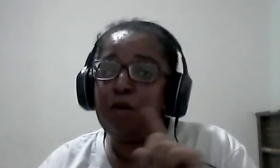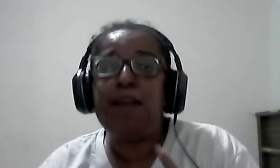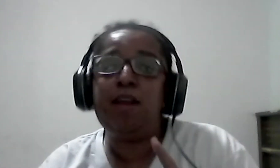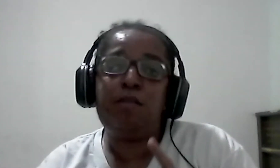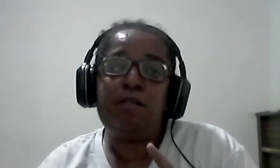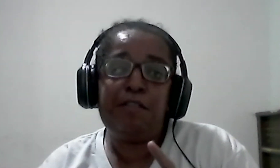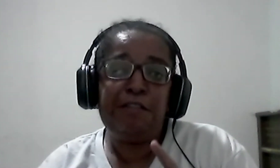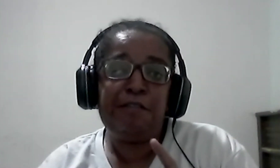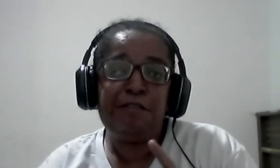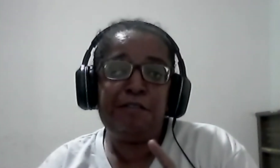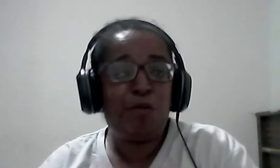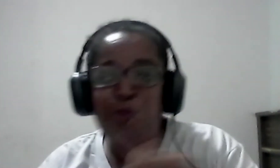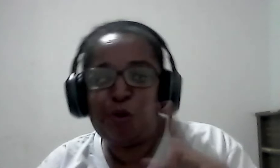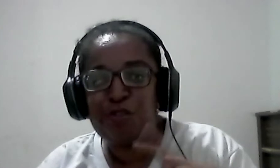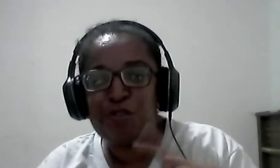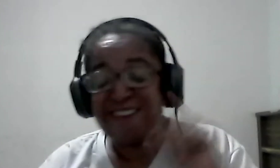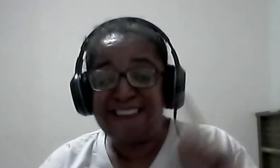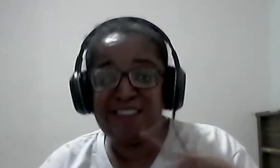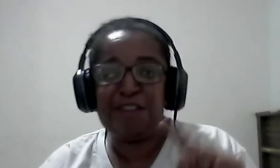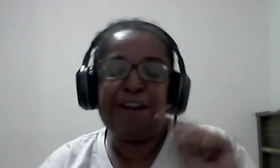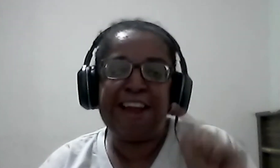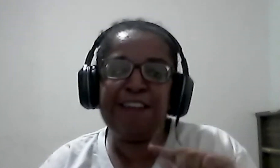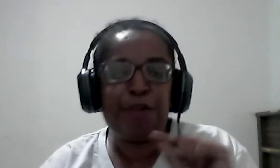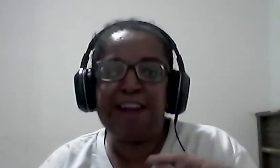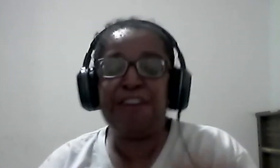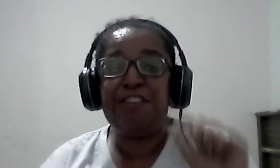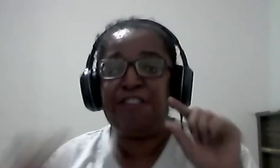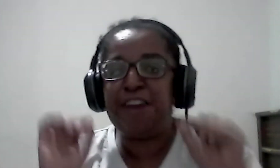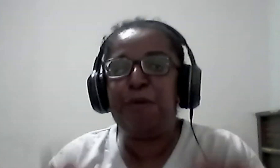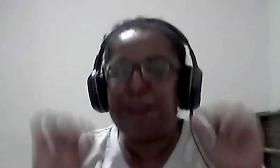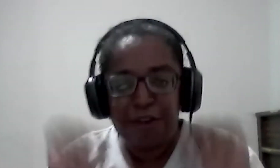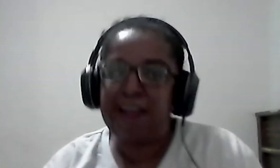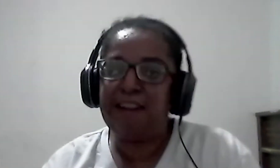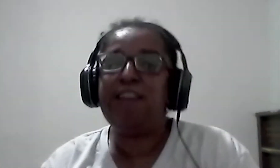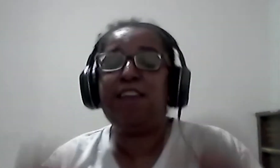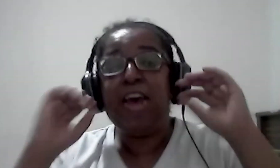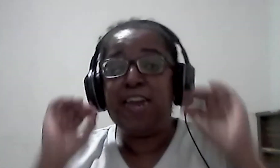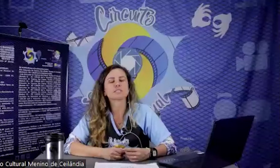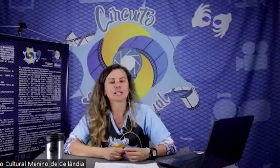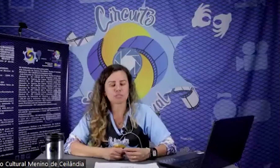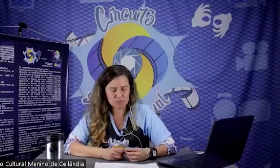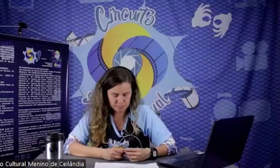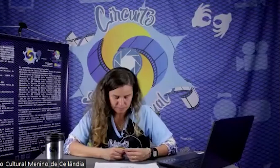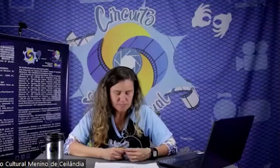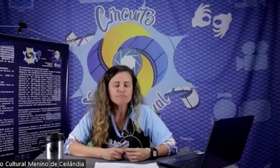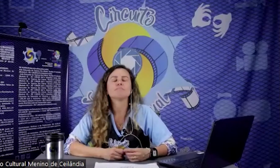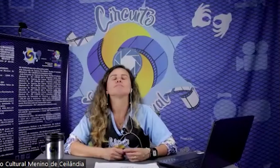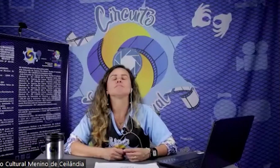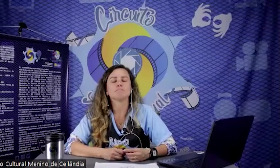coitadinho. Eu não gosto, eu detesto esse olhar de coitadinho. A gente não é coitada, a gente Exato. temos as limitações e a gente